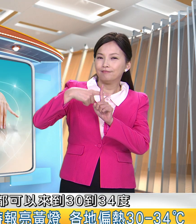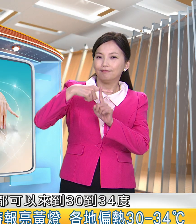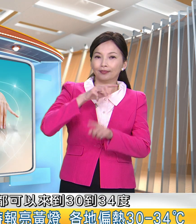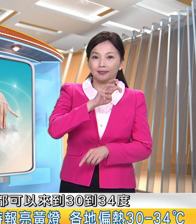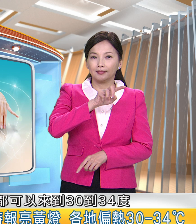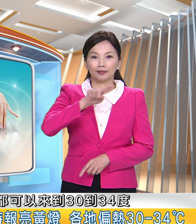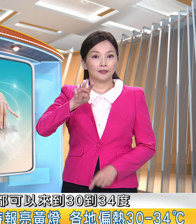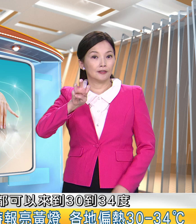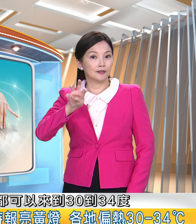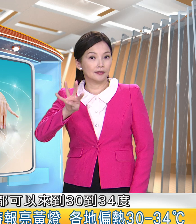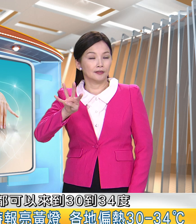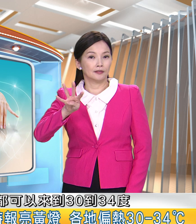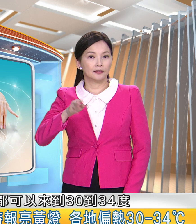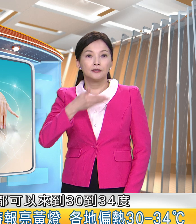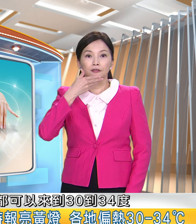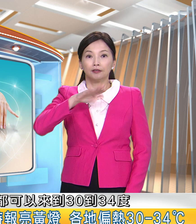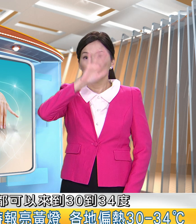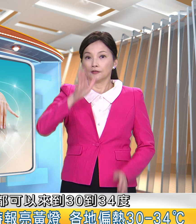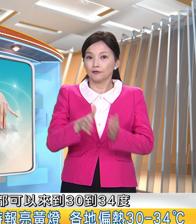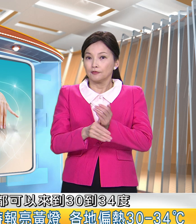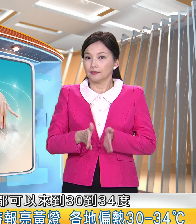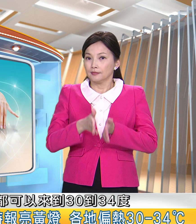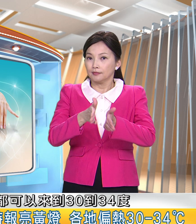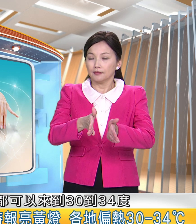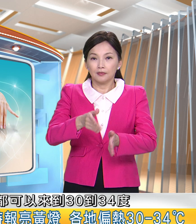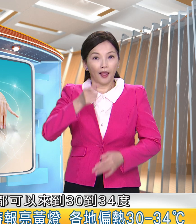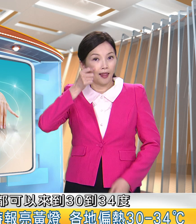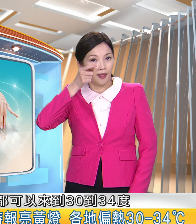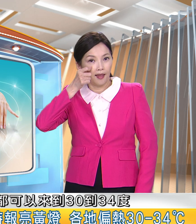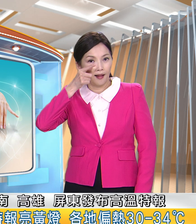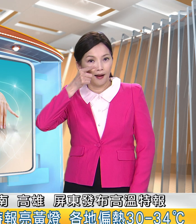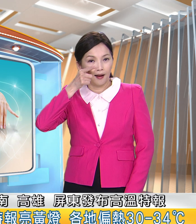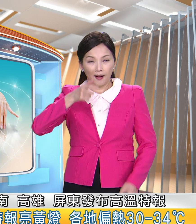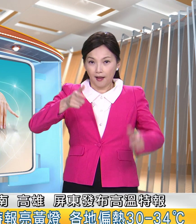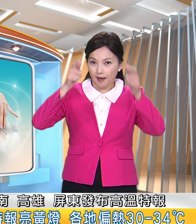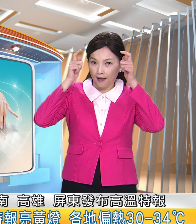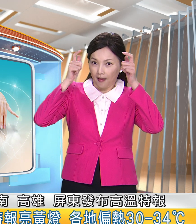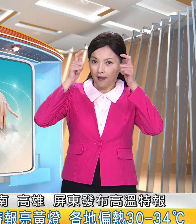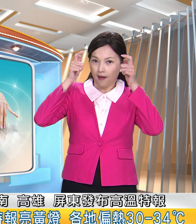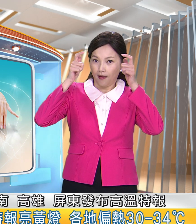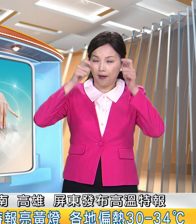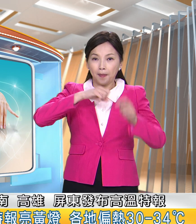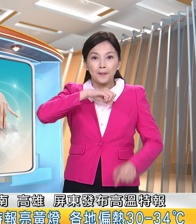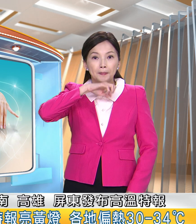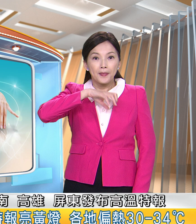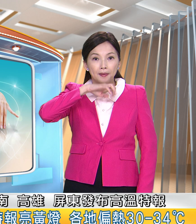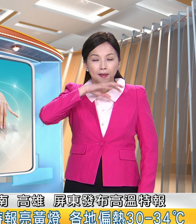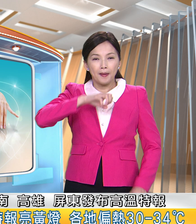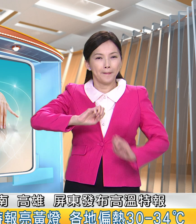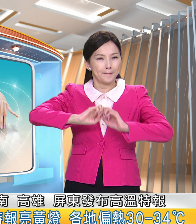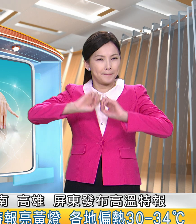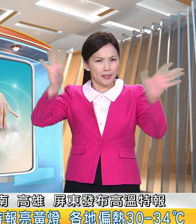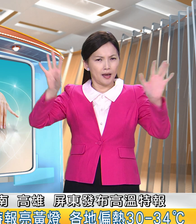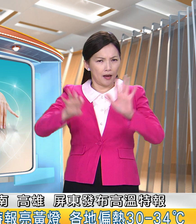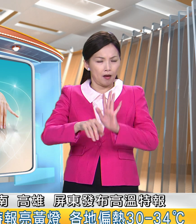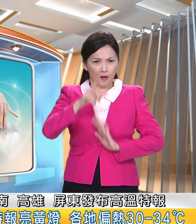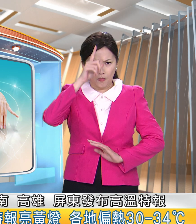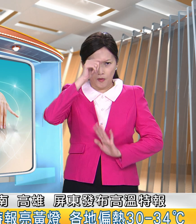地高温普遍都可以来到30到34度。气象署针对台南、高雄还有屏东发